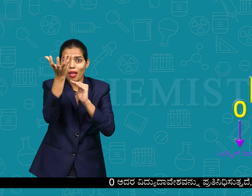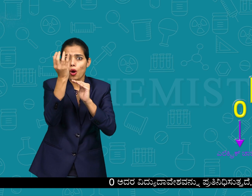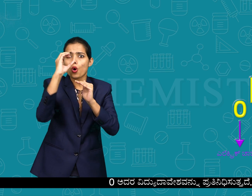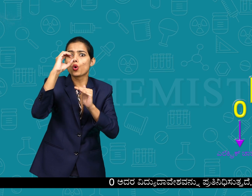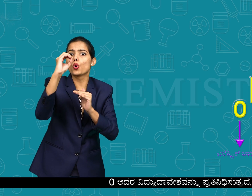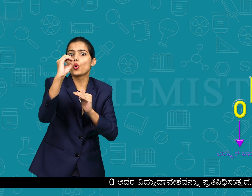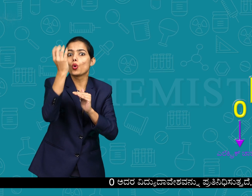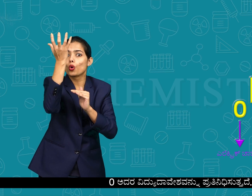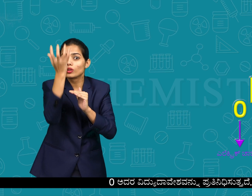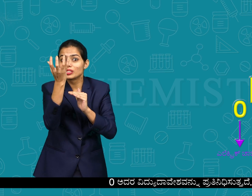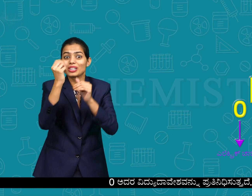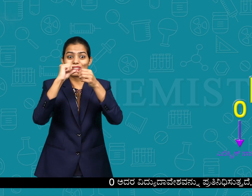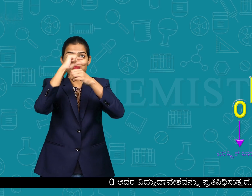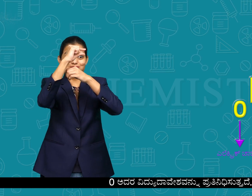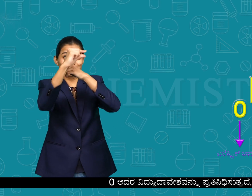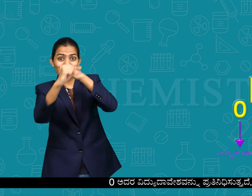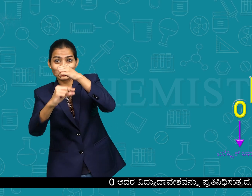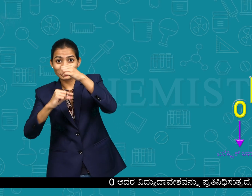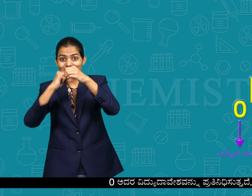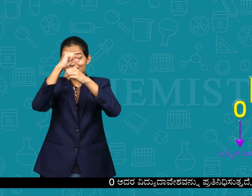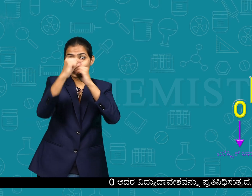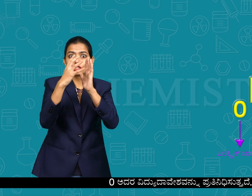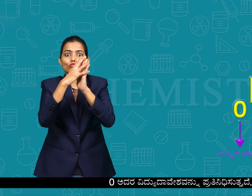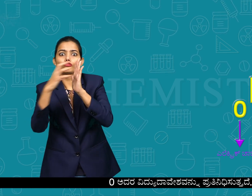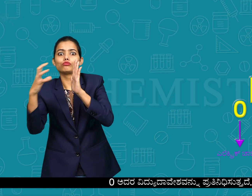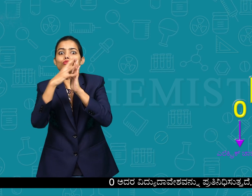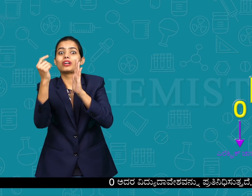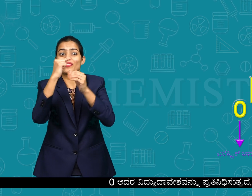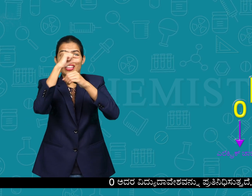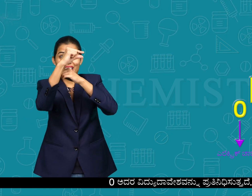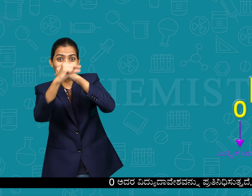ಸಬ್ಸ್ಕ್ರಿಪ್ಟ್ 0 ಅದರ ವಿದ್ಯುದಾವೇಶವನ್ನು ಪ್ರತಿನಿಧಿಸುತ್ತದೆ.